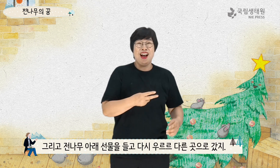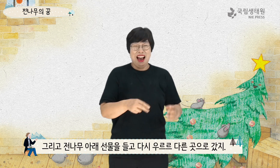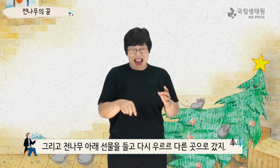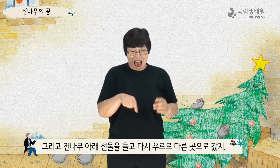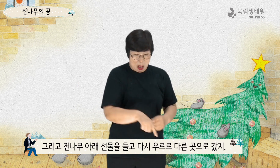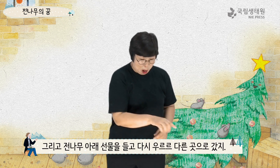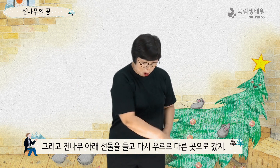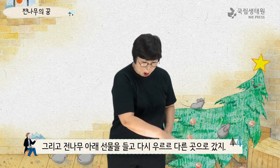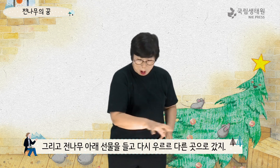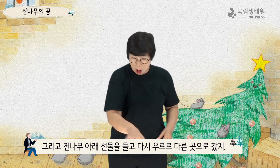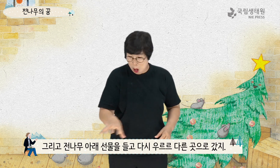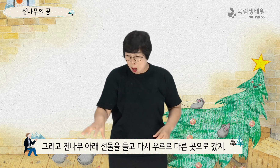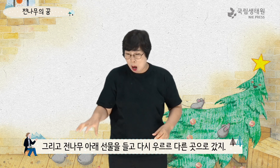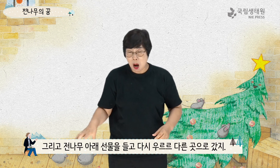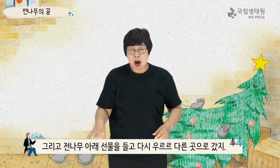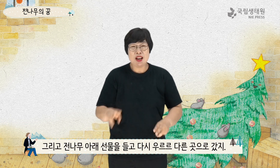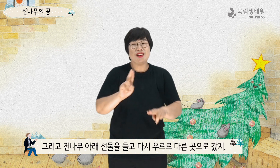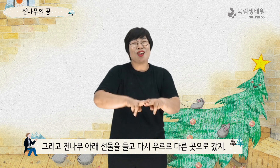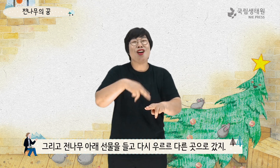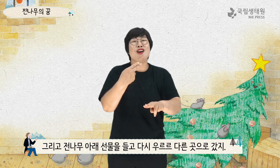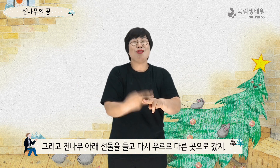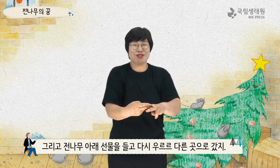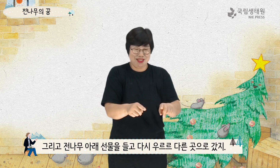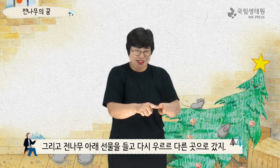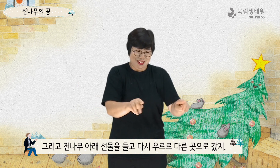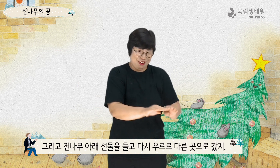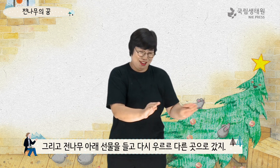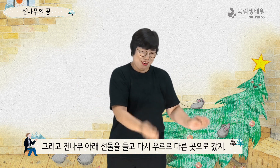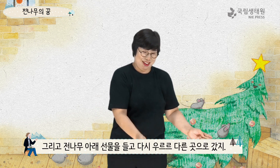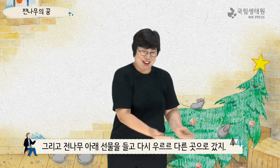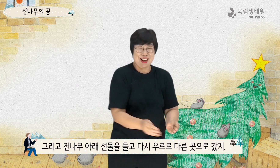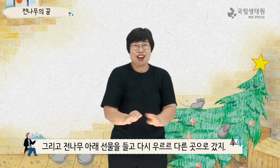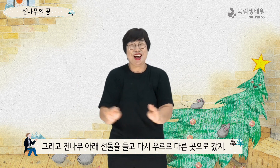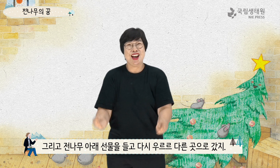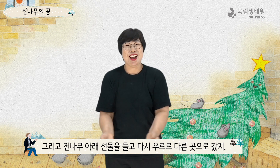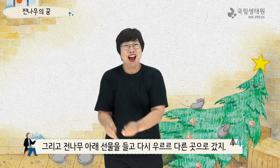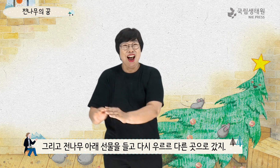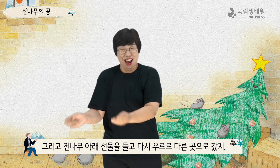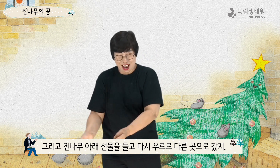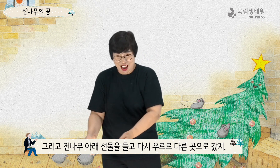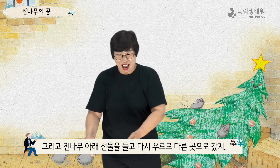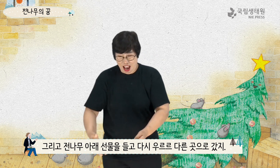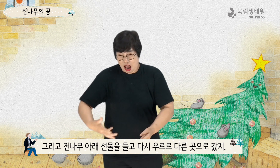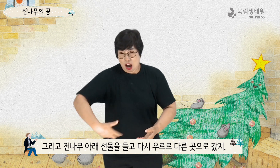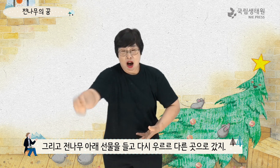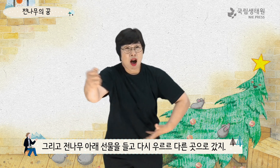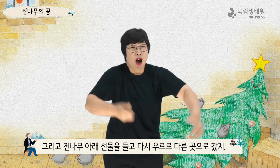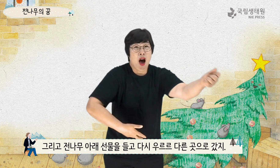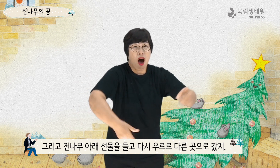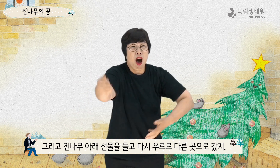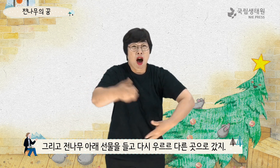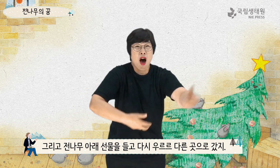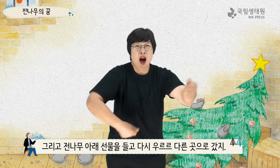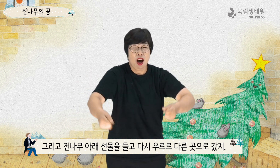그리고 전나무 아래 선물을 들고 다시 우르르 다른 곳으로 갔지.